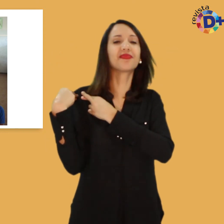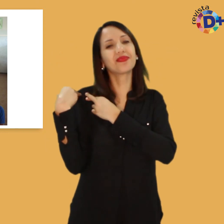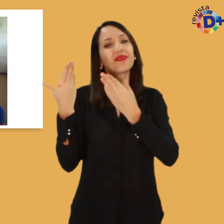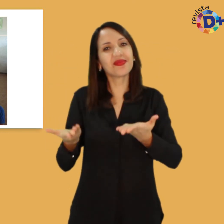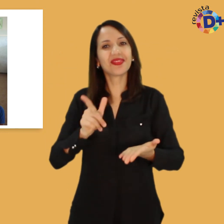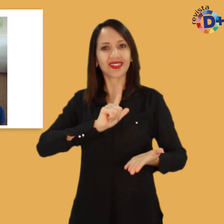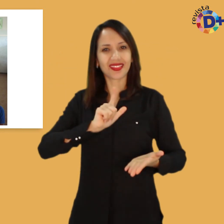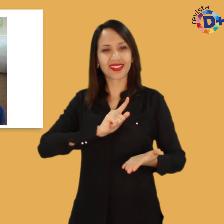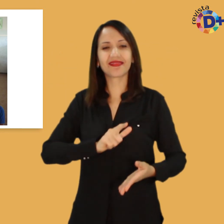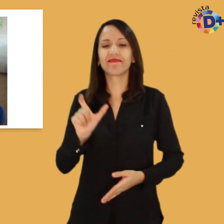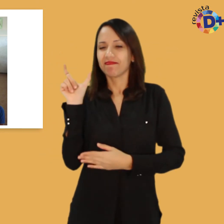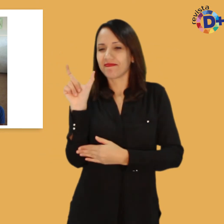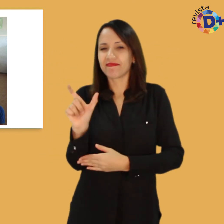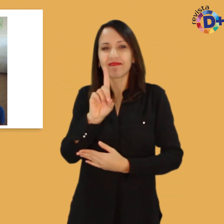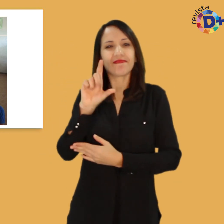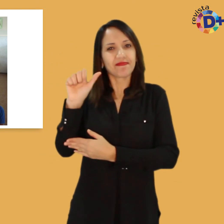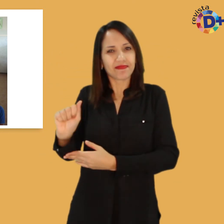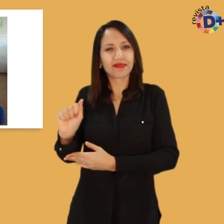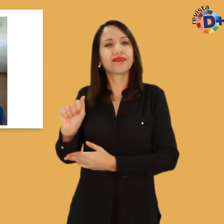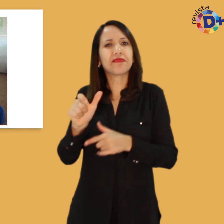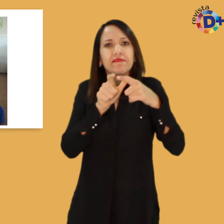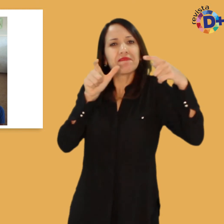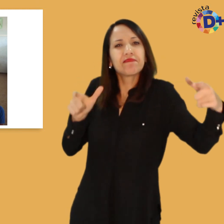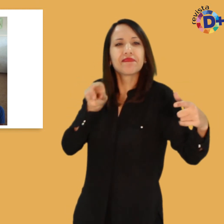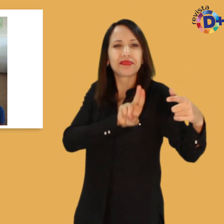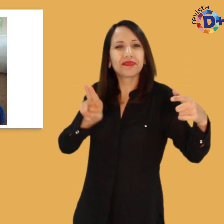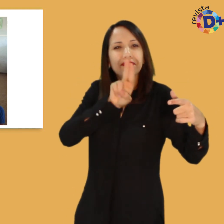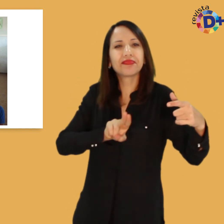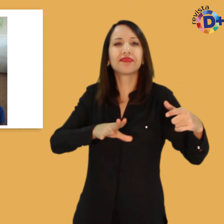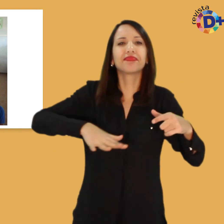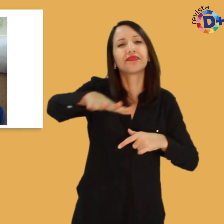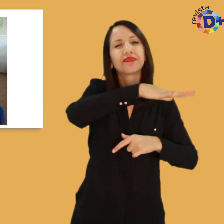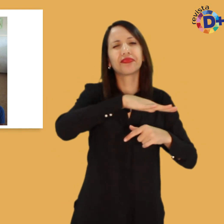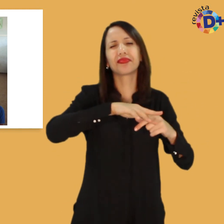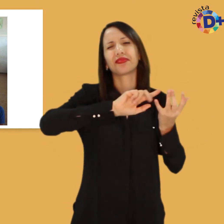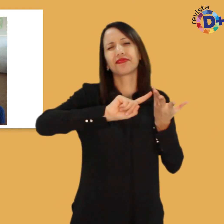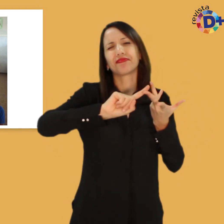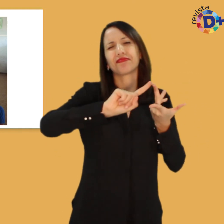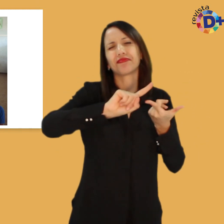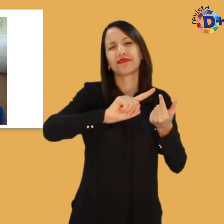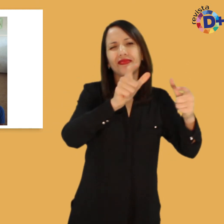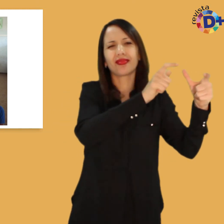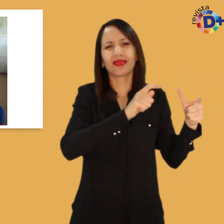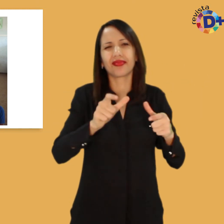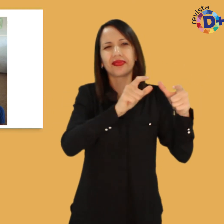Entretanto, esse termo tem sido largamente utilizado por profissionais das mais diversas áreas, sobretudo os da